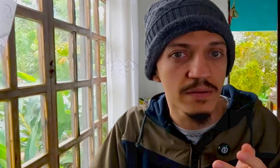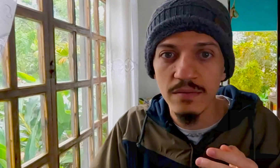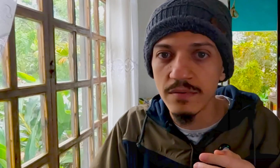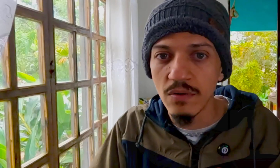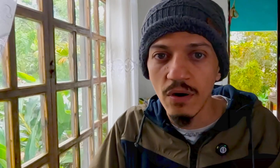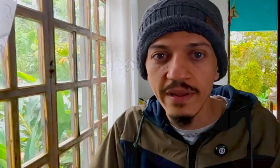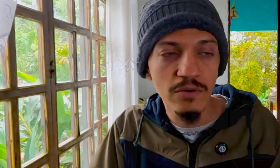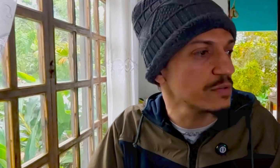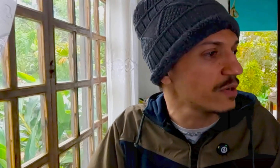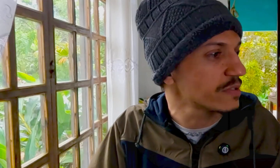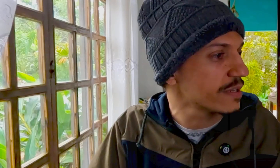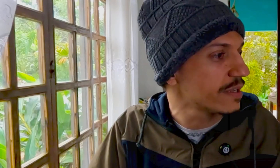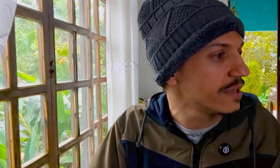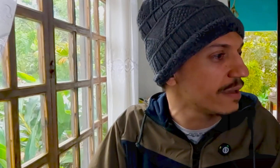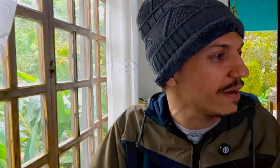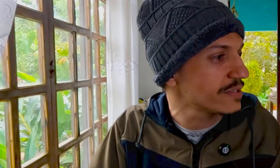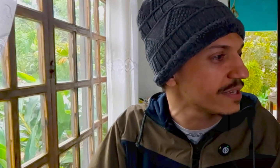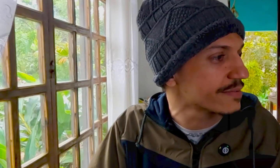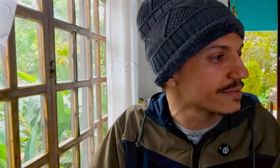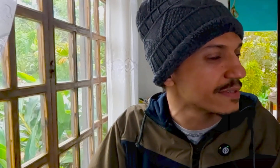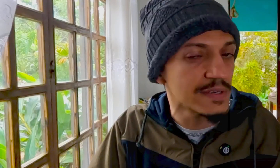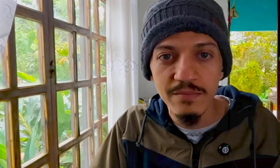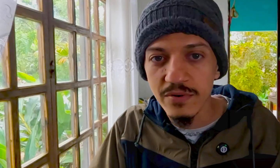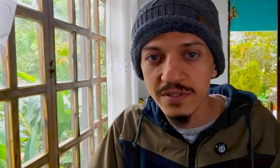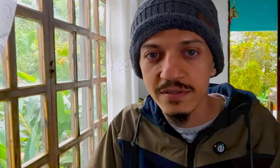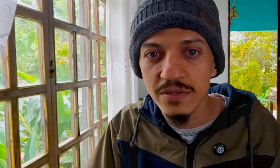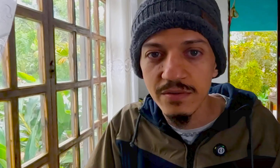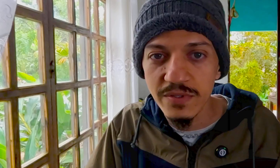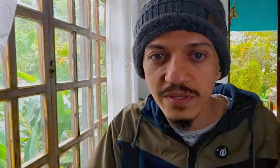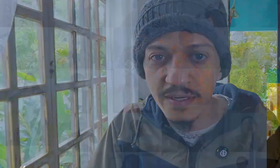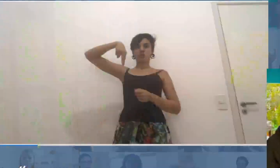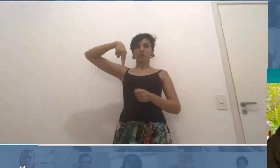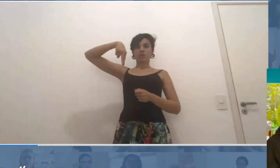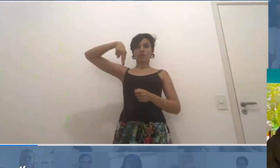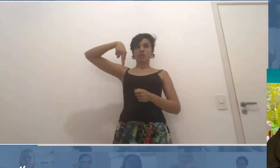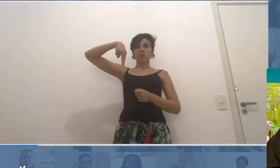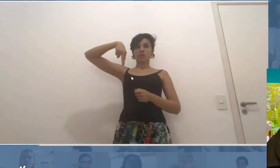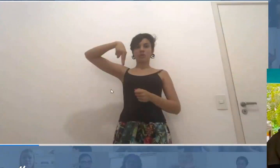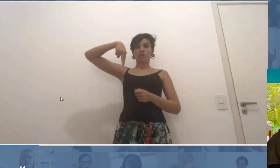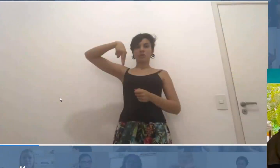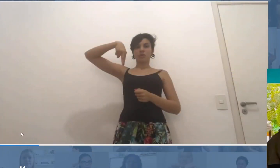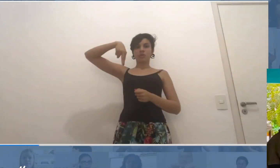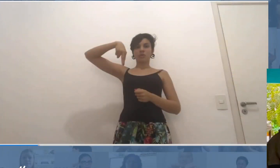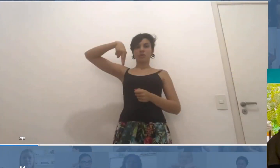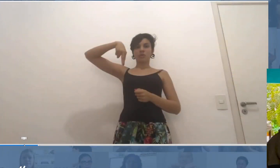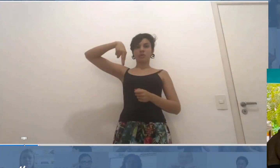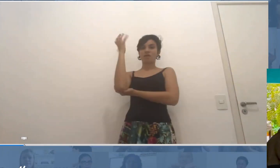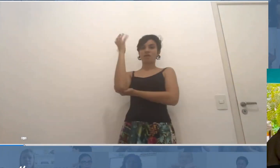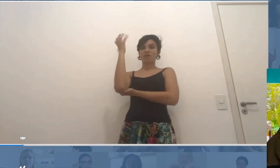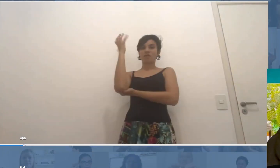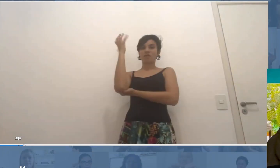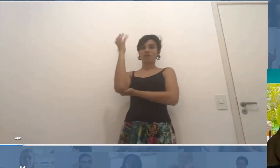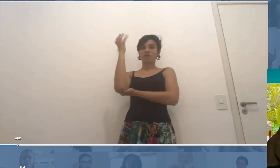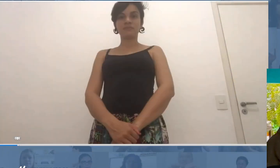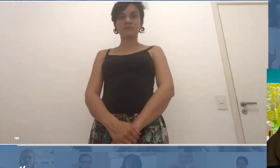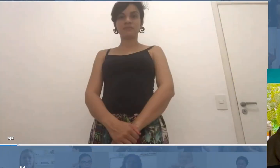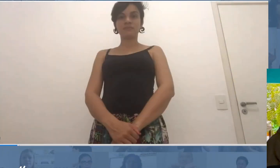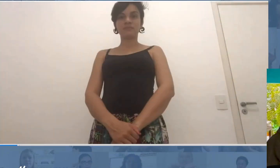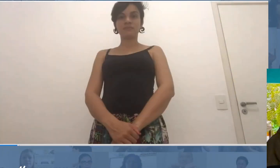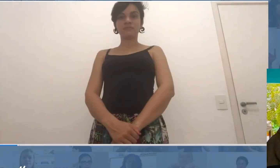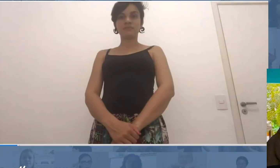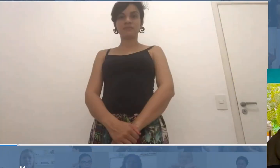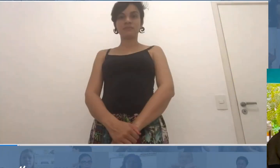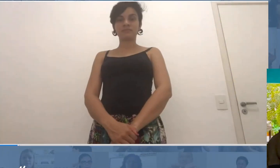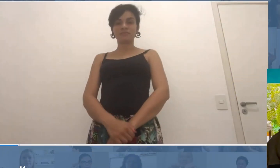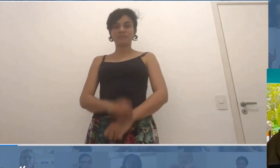sabe. Ó, nem tô te mostrando aqui a imagem, né? Poxa, deixa eu te mostrar aqui. Aqui, ó, essa daqui é a Mariana. Ela